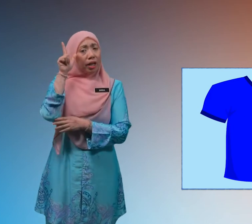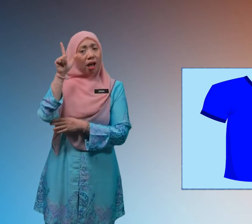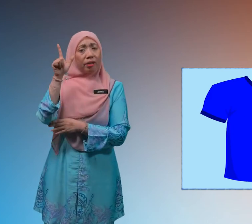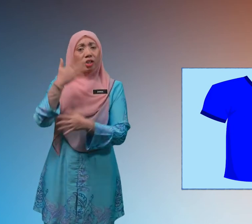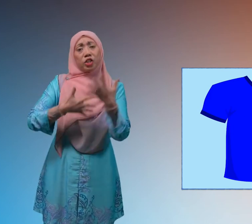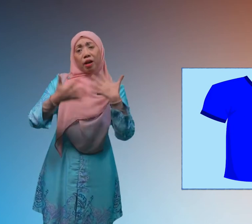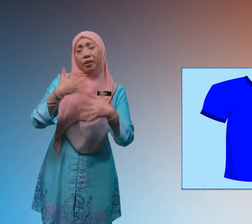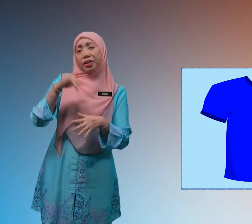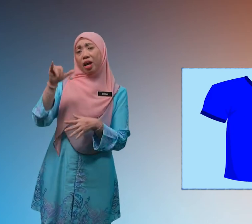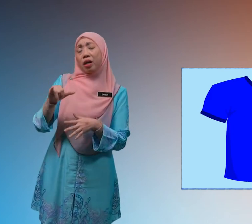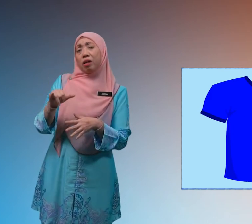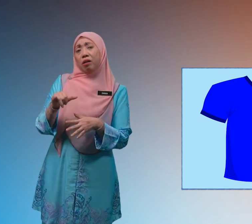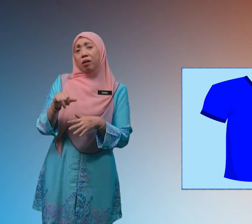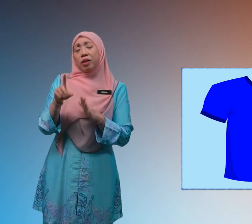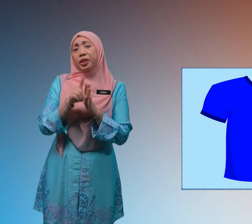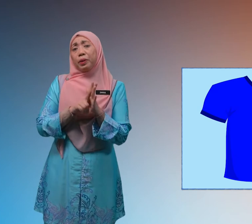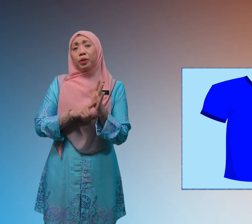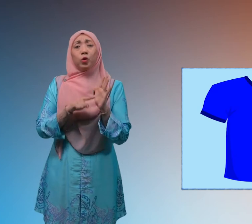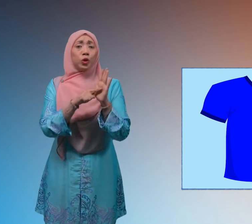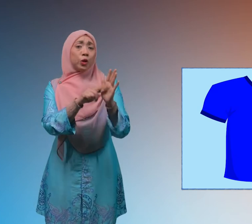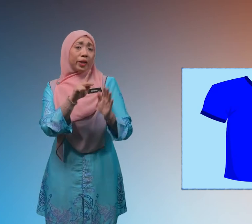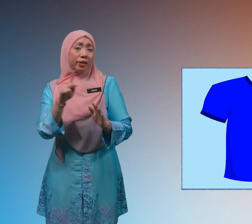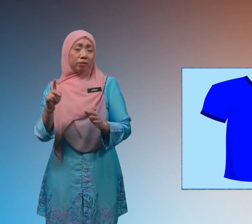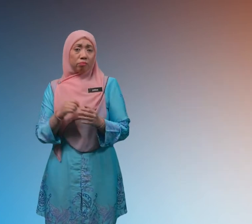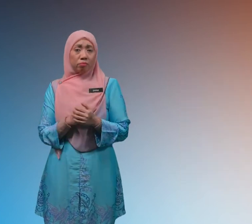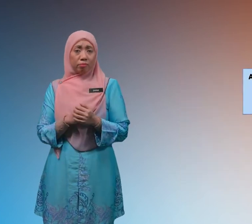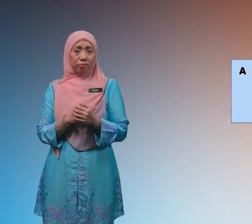Lihat isyarat yang ditunjukkan.